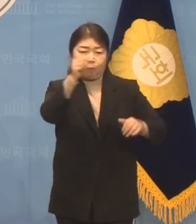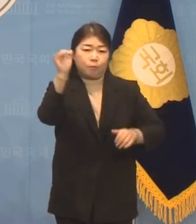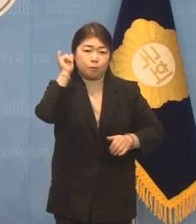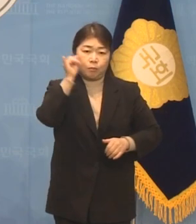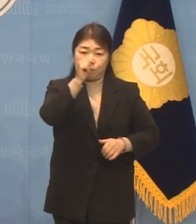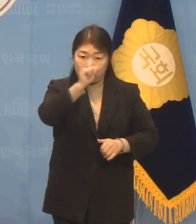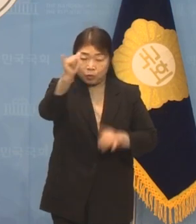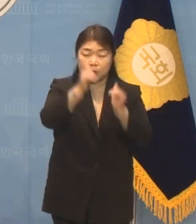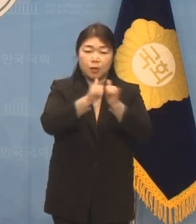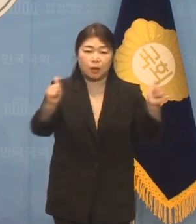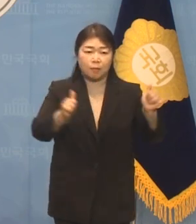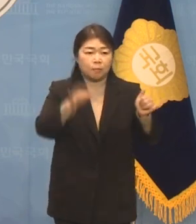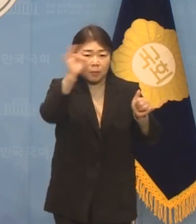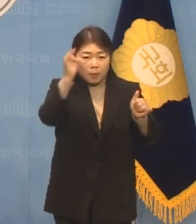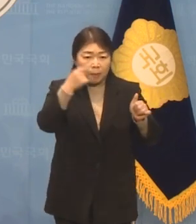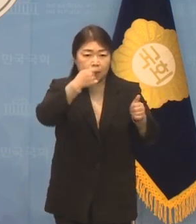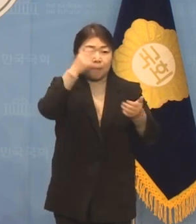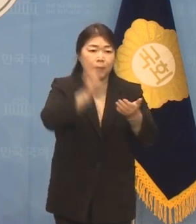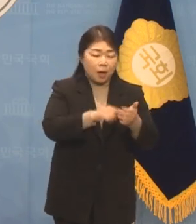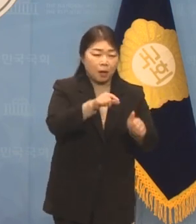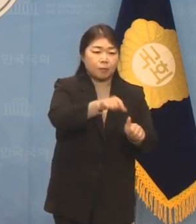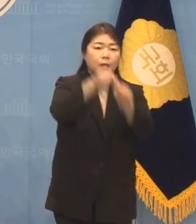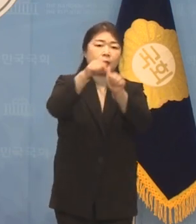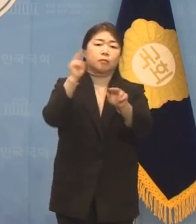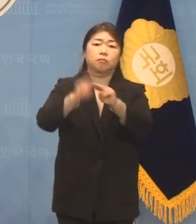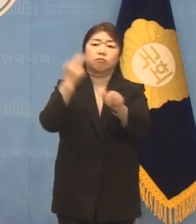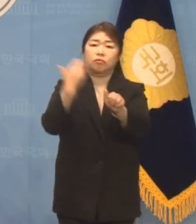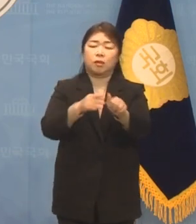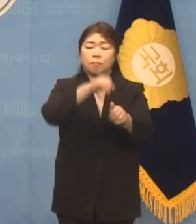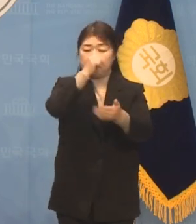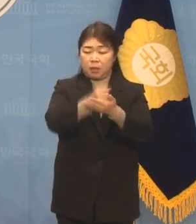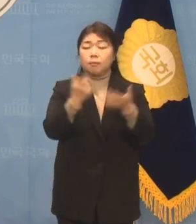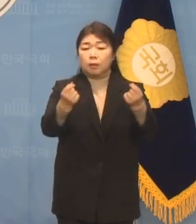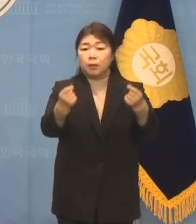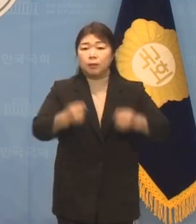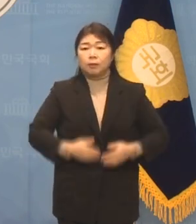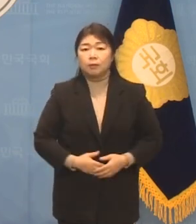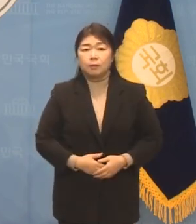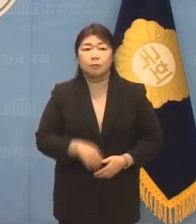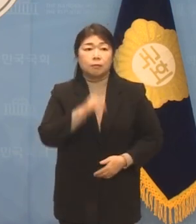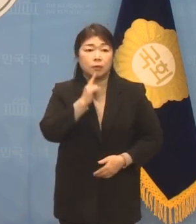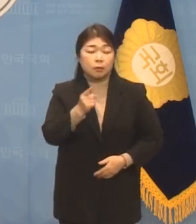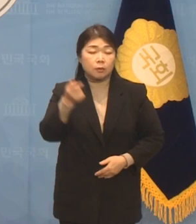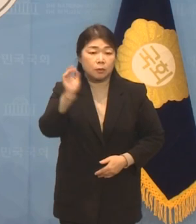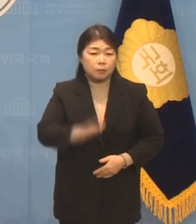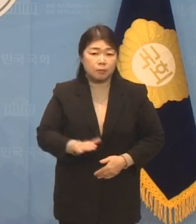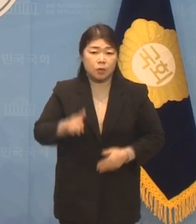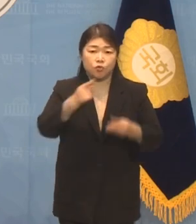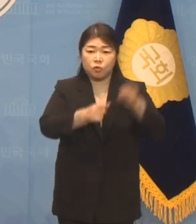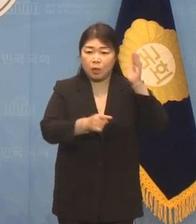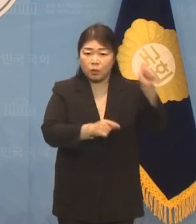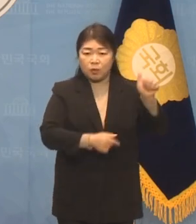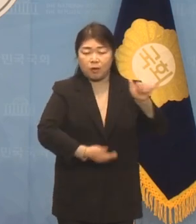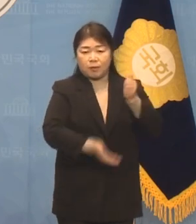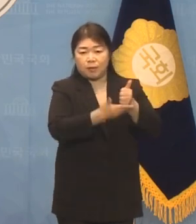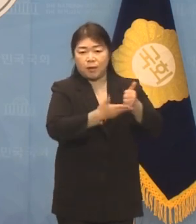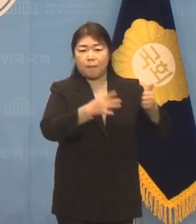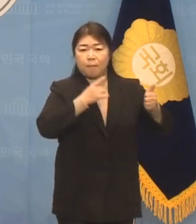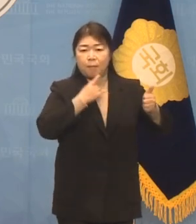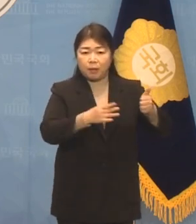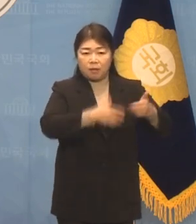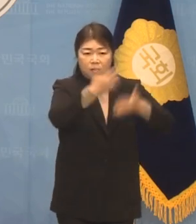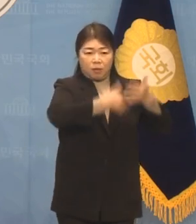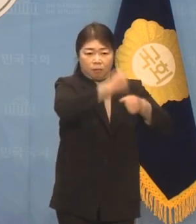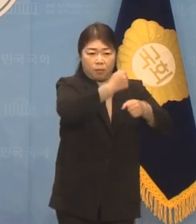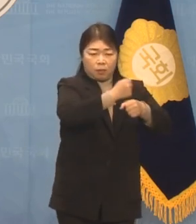합당하다고 했었습니다. 윤 대통령 찬양 일색 영상 업로드, 개인 유튜브 채널의 복붙